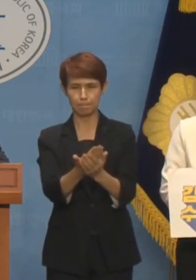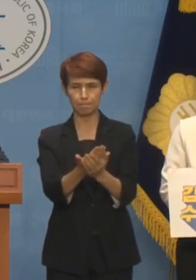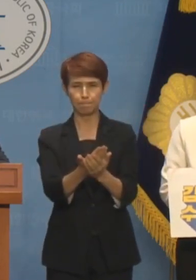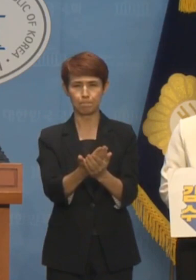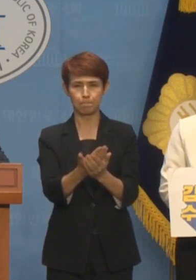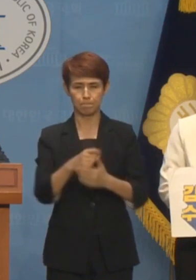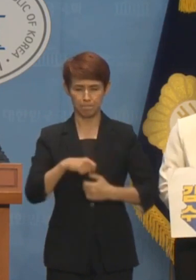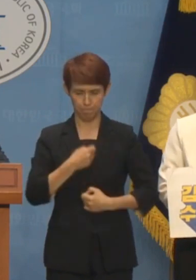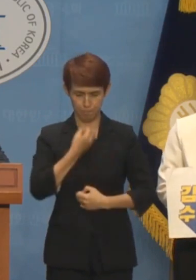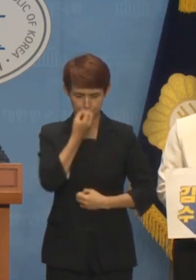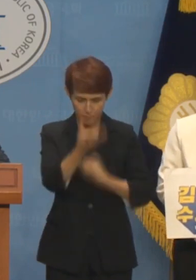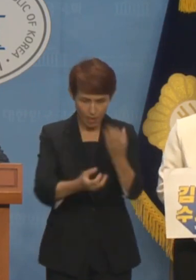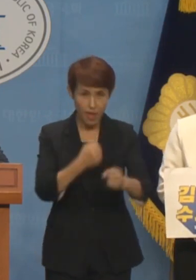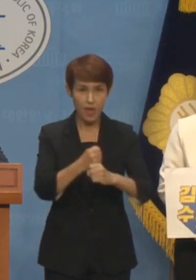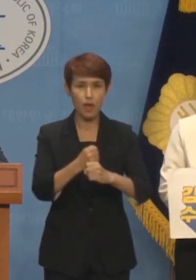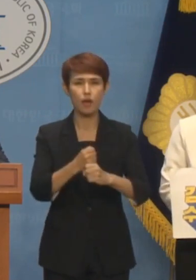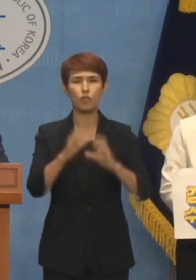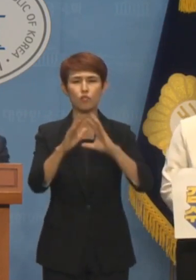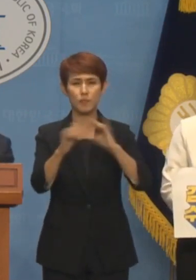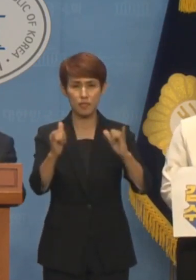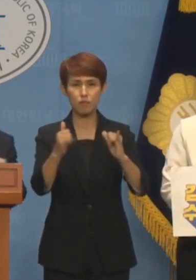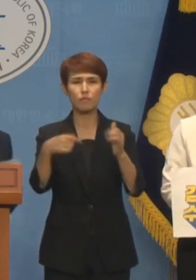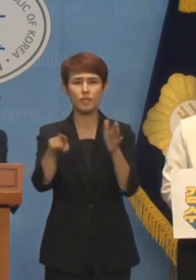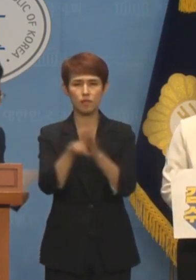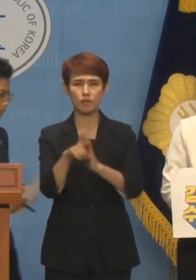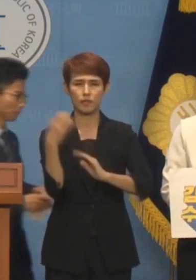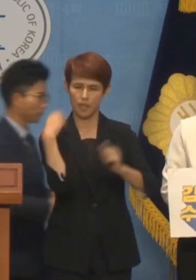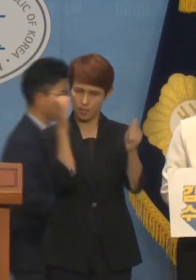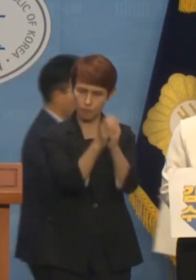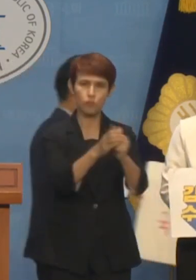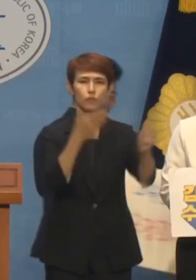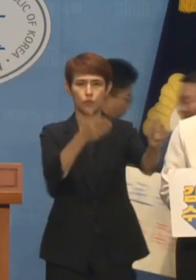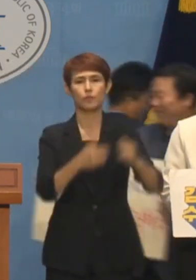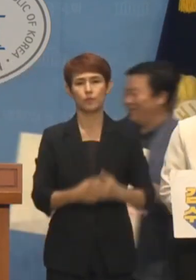기반적 행태에 책임지십시오. 감사합니다.